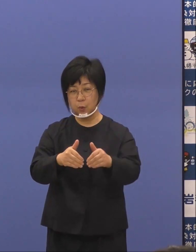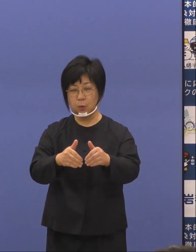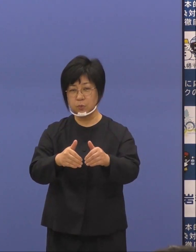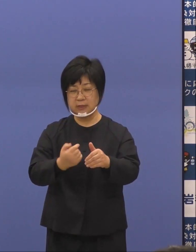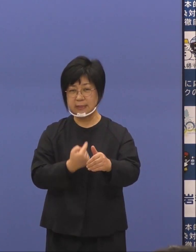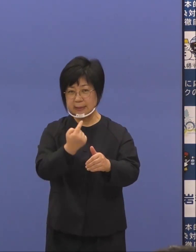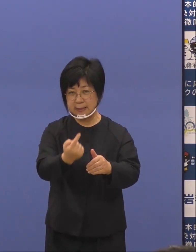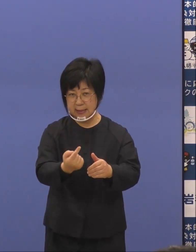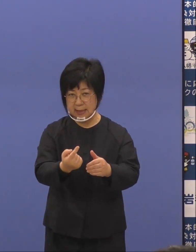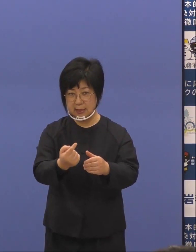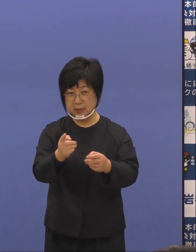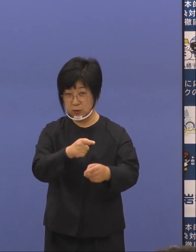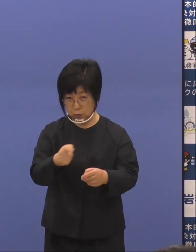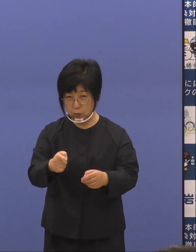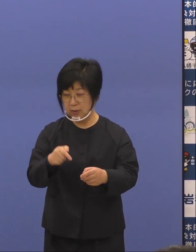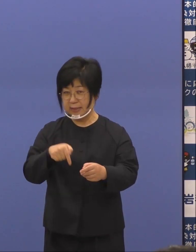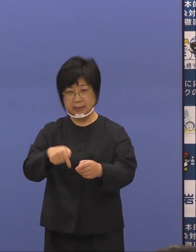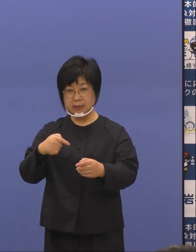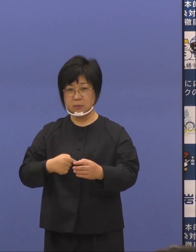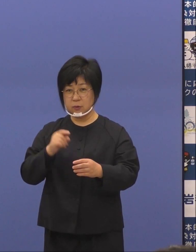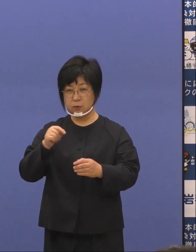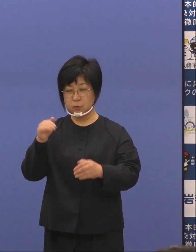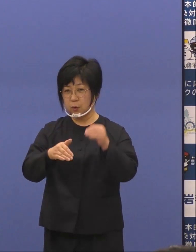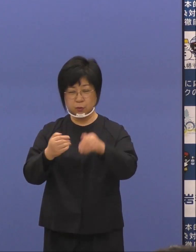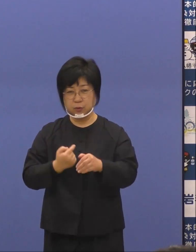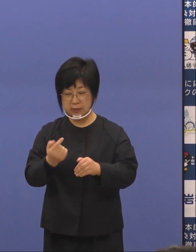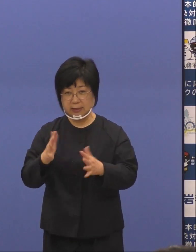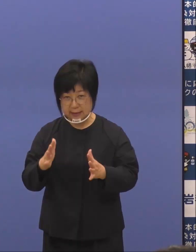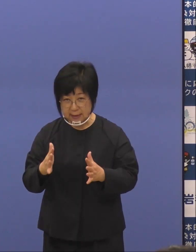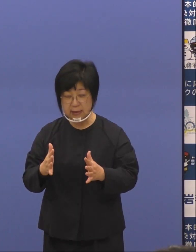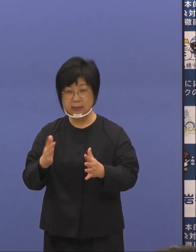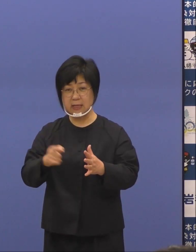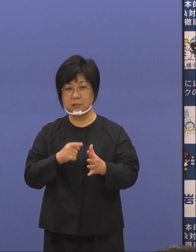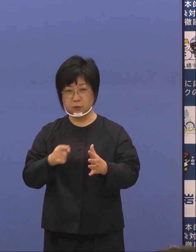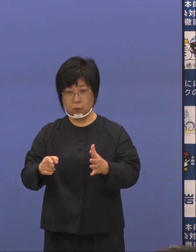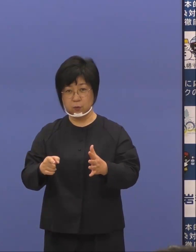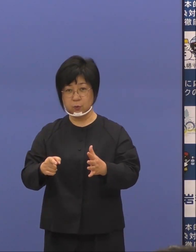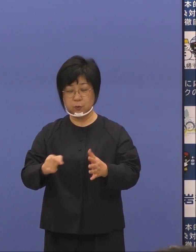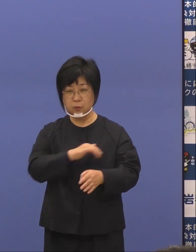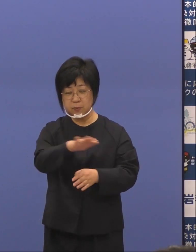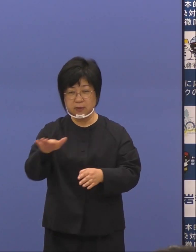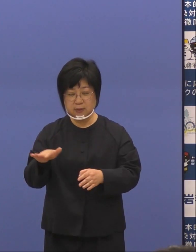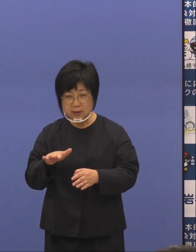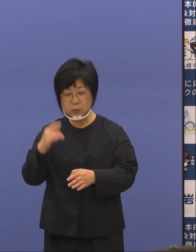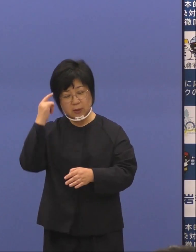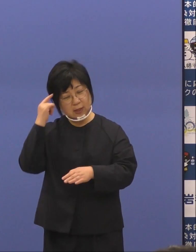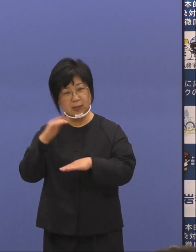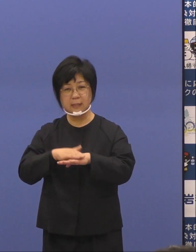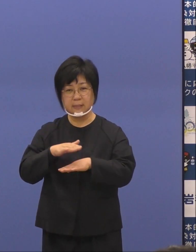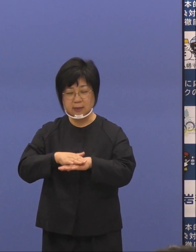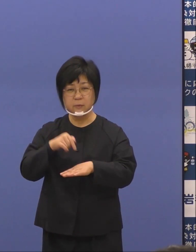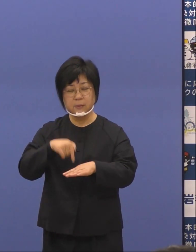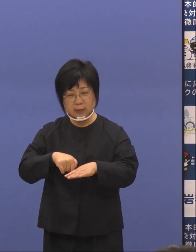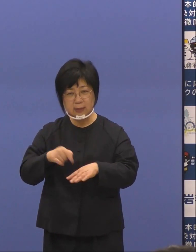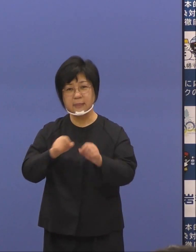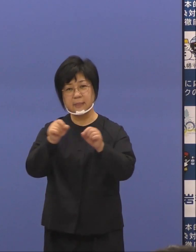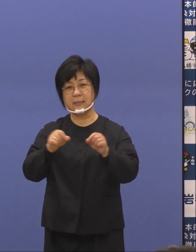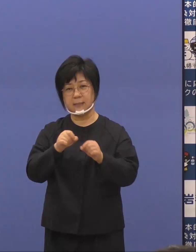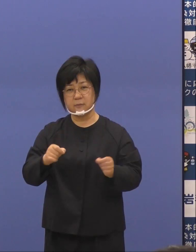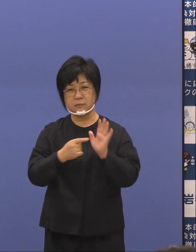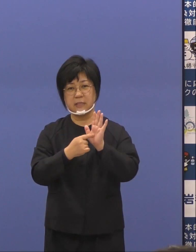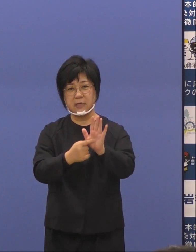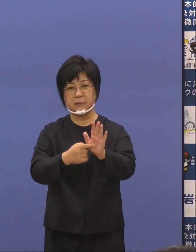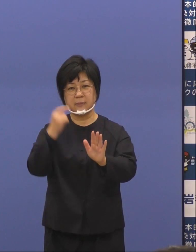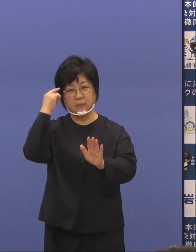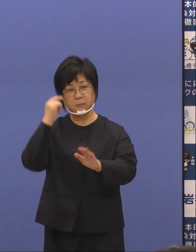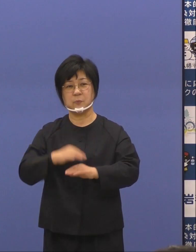かったということの全体の中でそういう結果になっているわけです。 わ